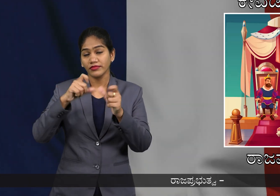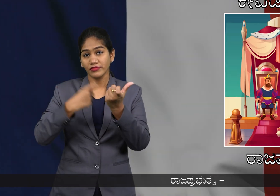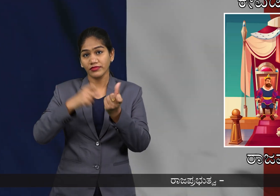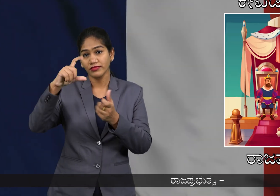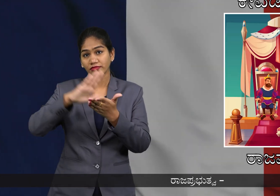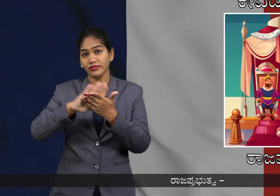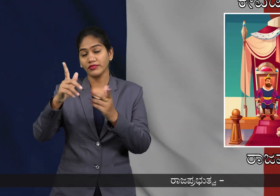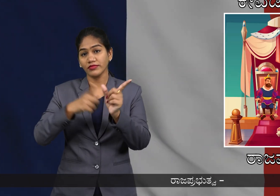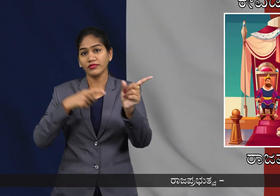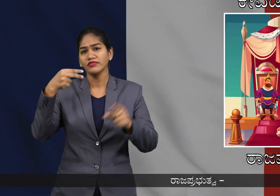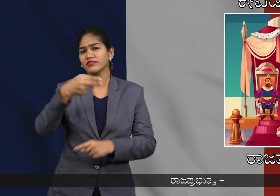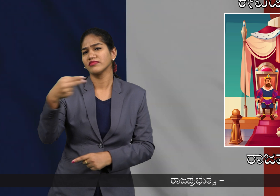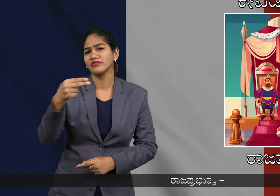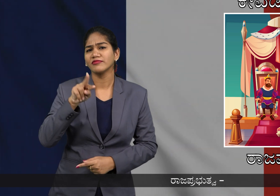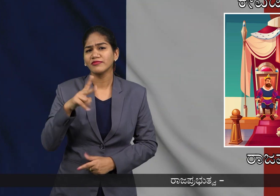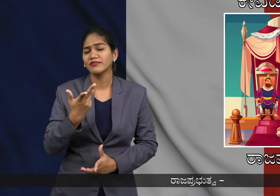ರಾಜಪ್ರಭುತ್ವ.